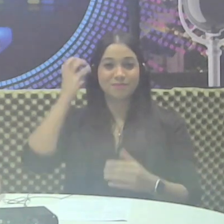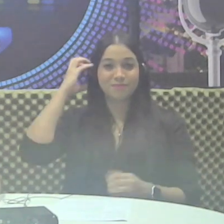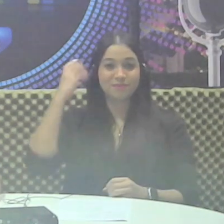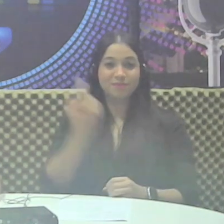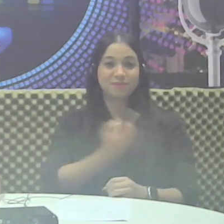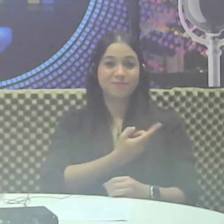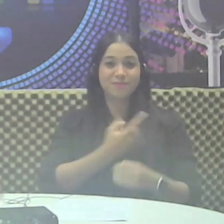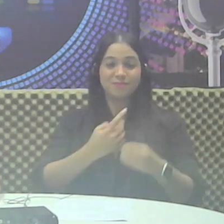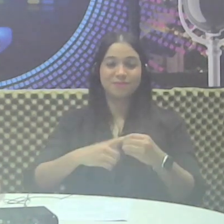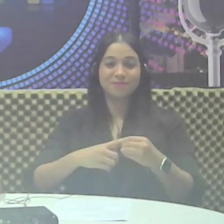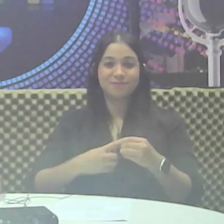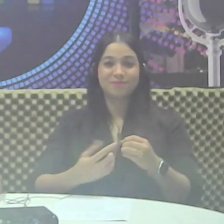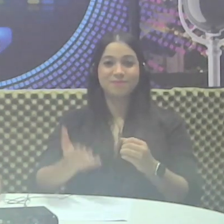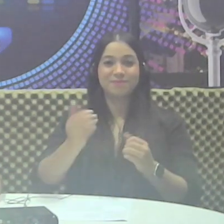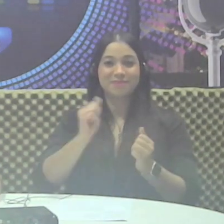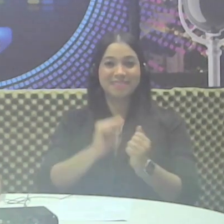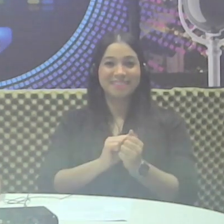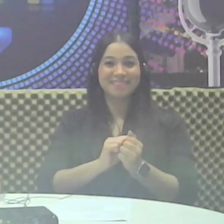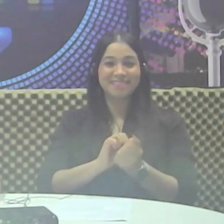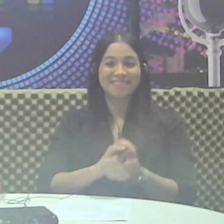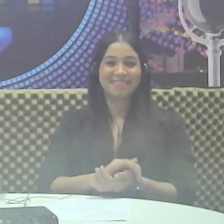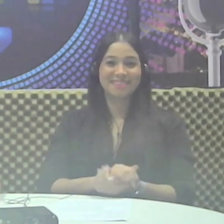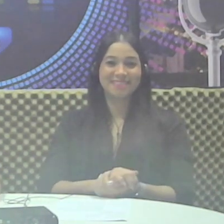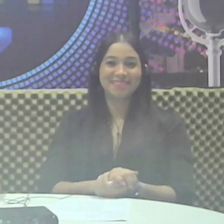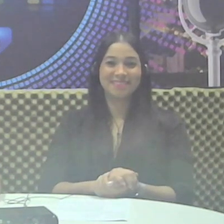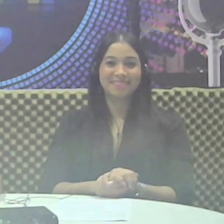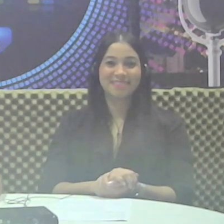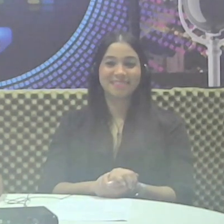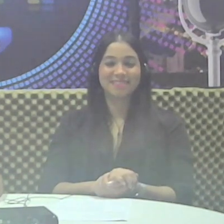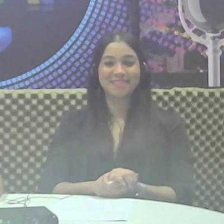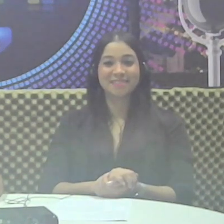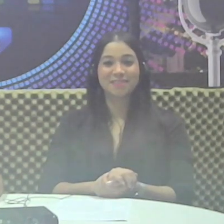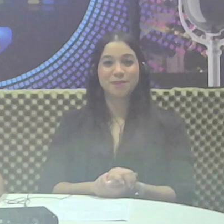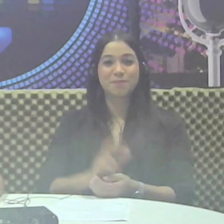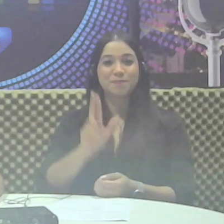na Rádio Nossa Cidade. Vem com a gente!